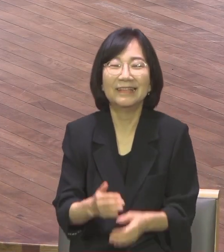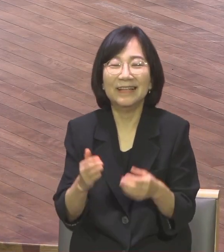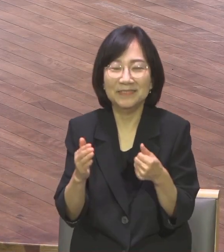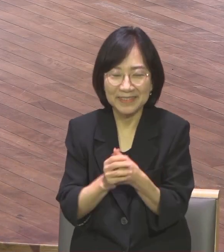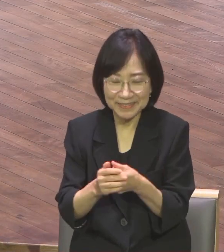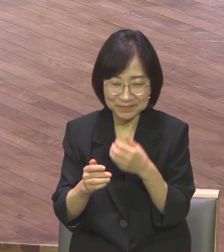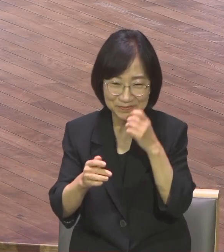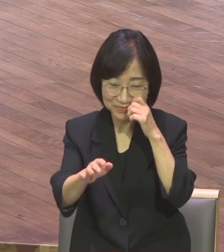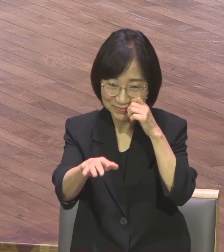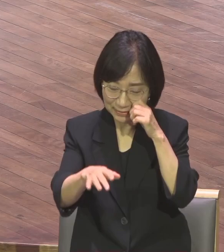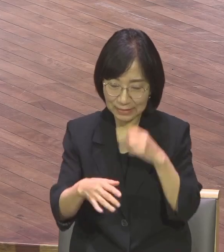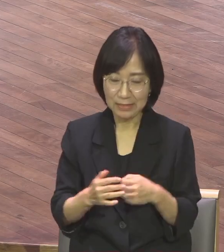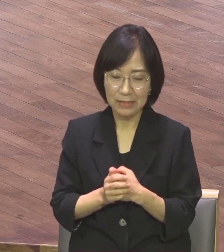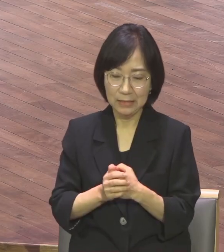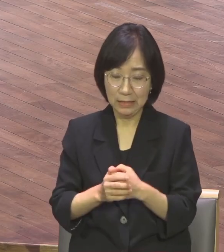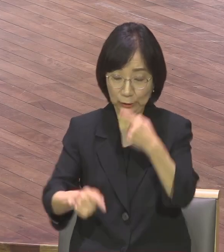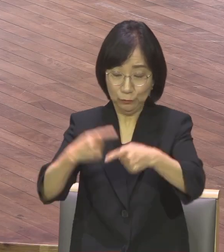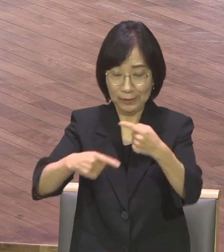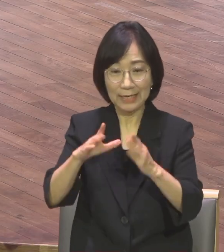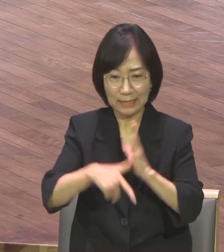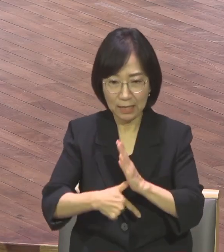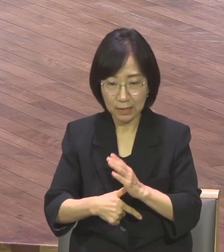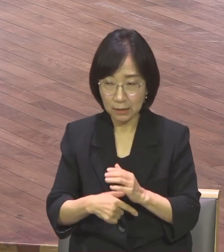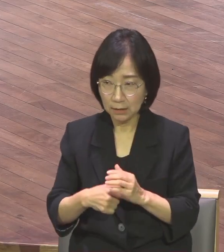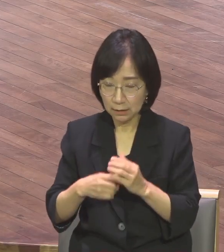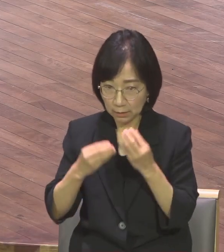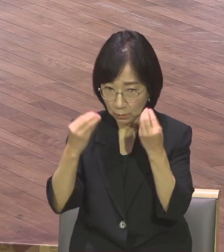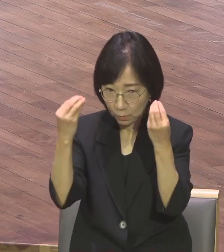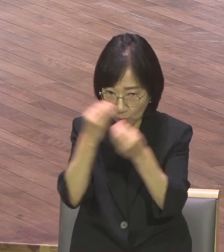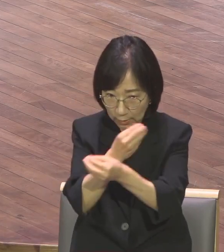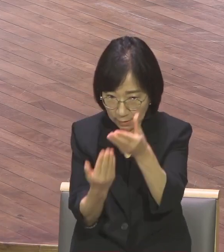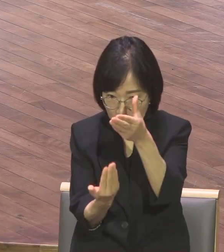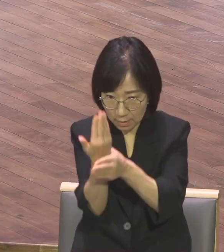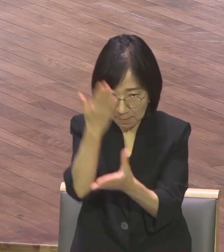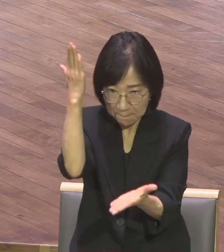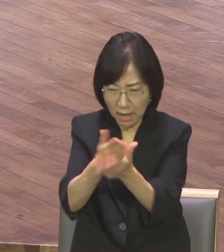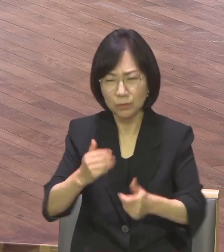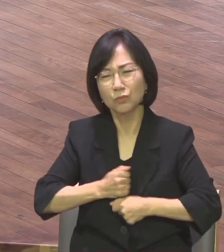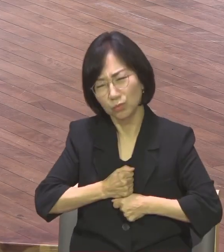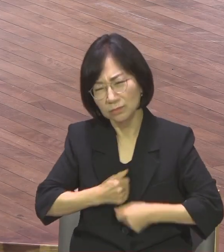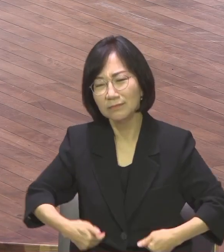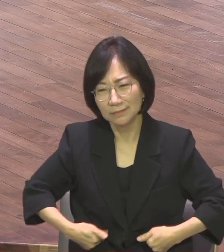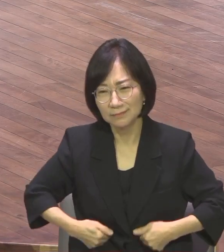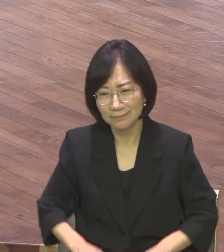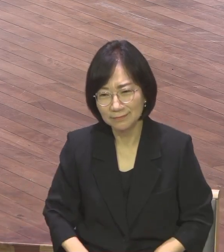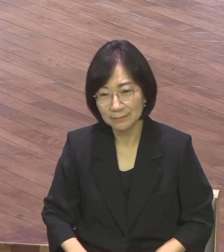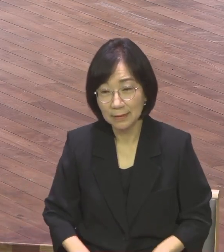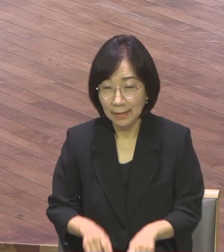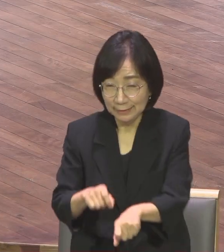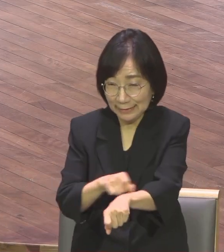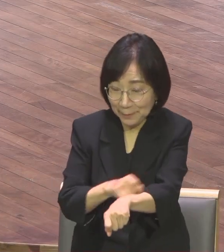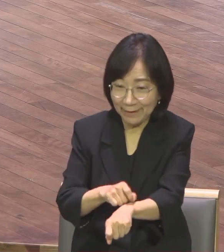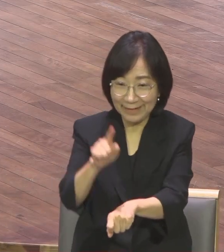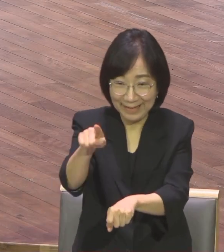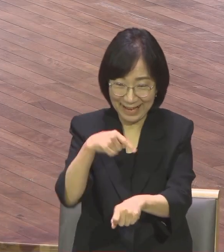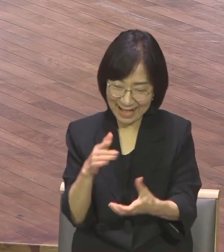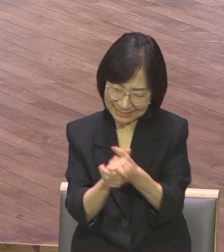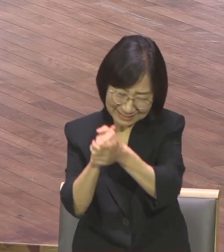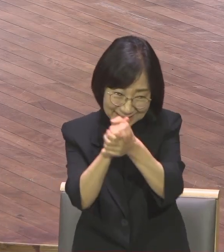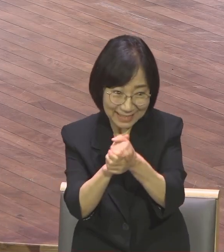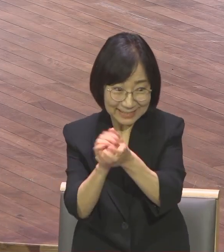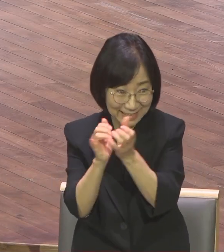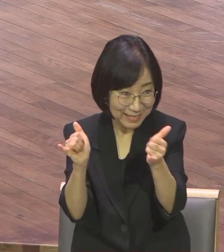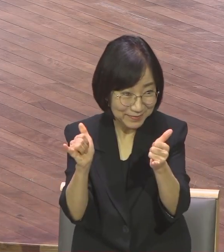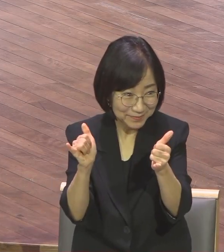하더라도 오해가 생기지 않도록 그렇게 해야 합니다. 특별히 가까운 사이일수록,